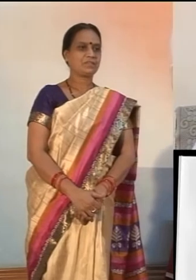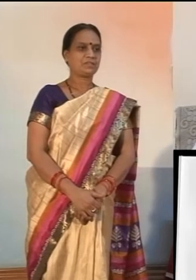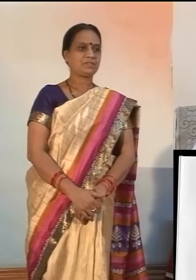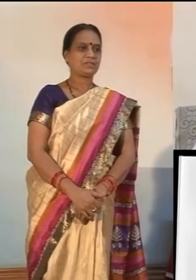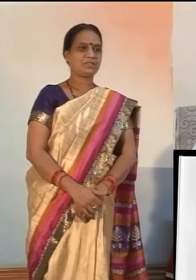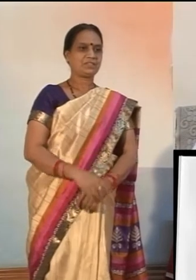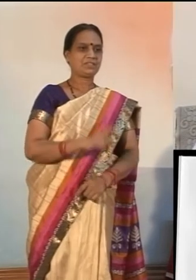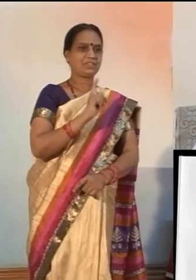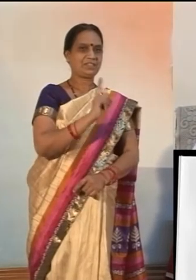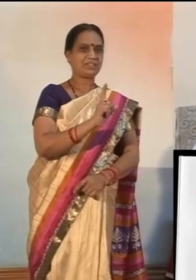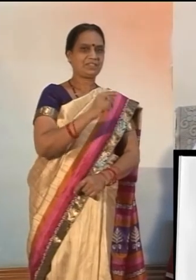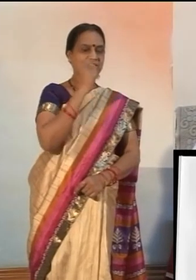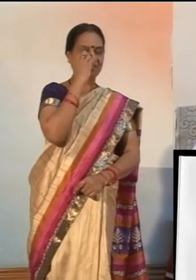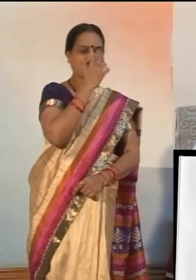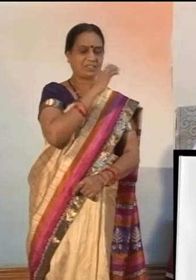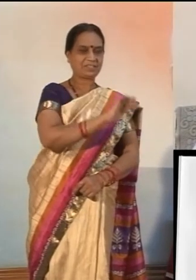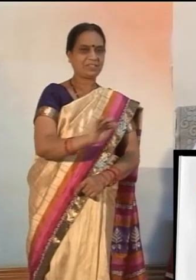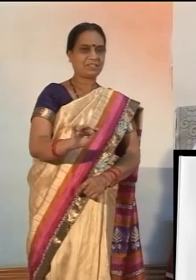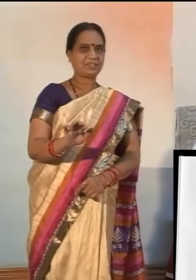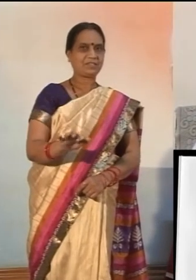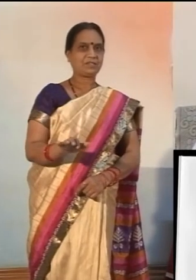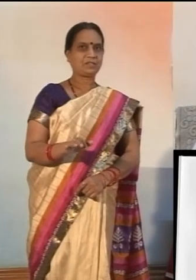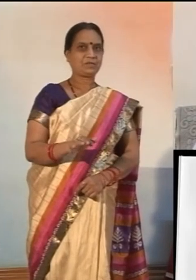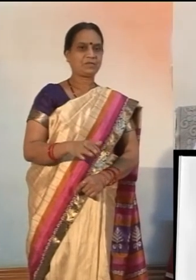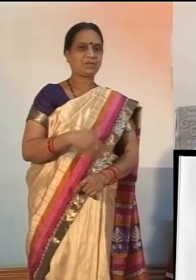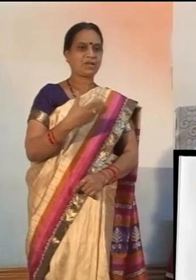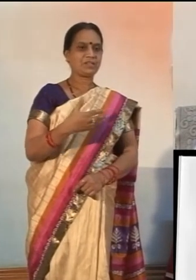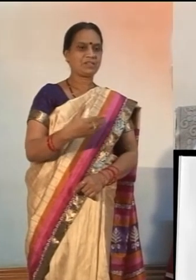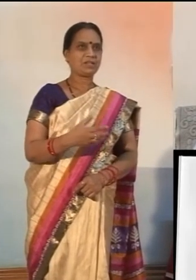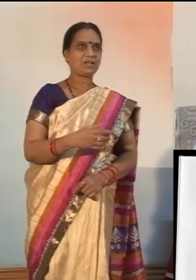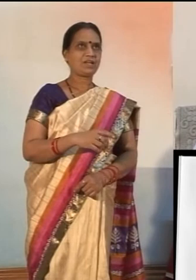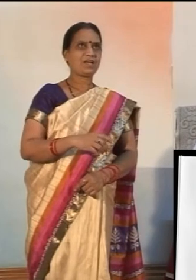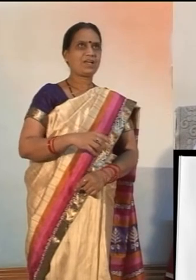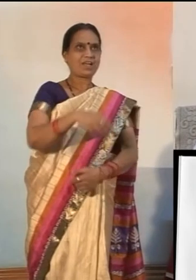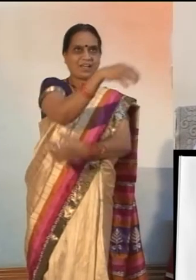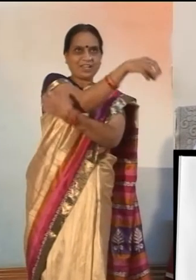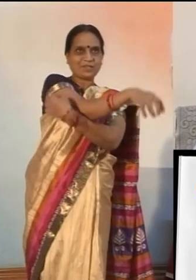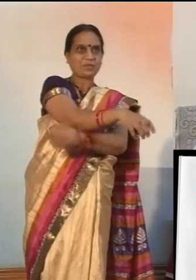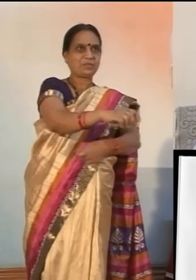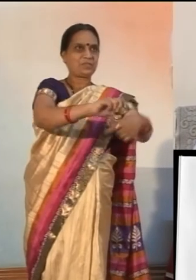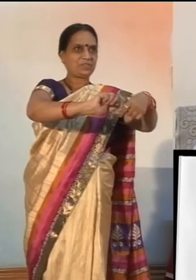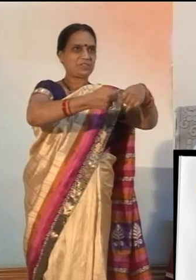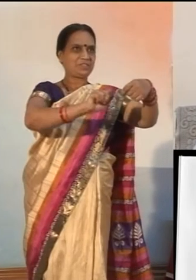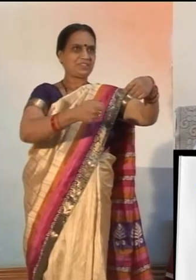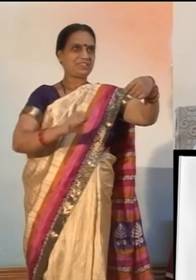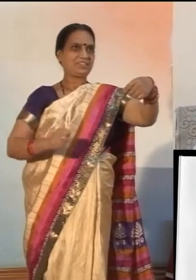तो एक बच्चे ने कहा कि हाथी तो रस्सी की तरह है,